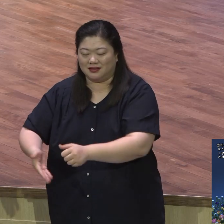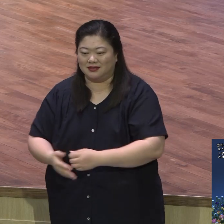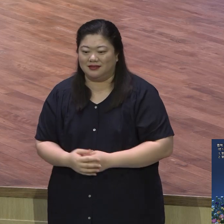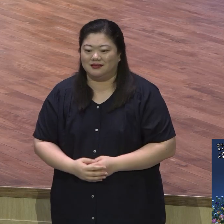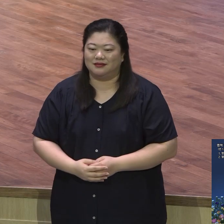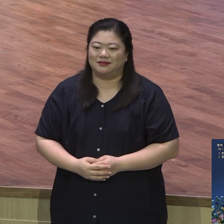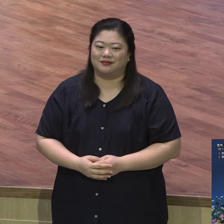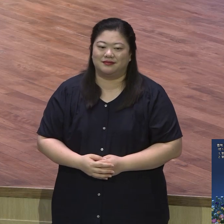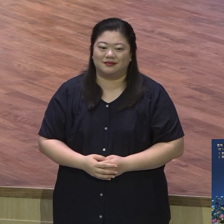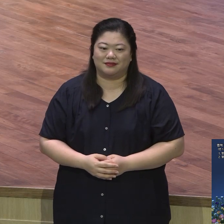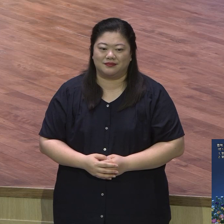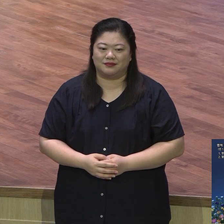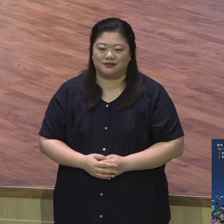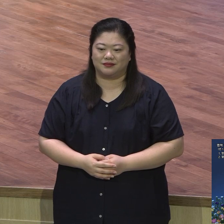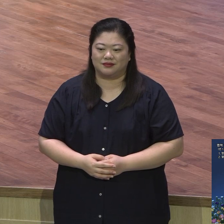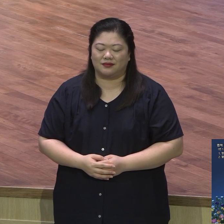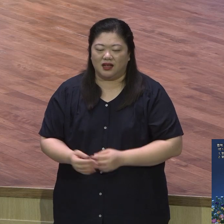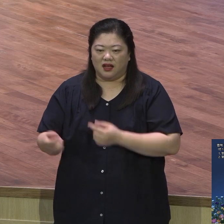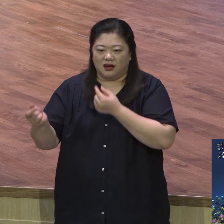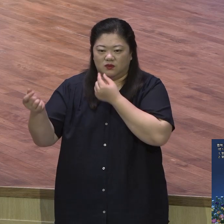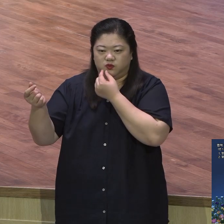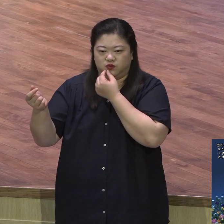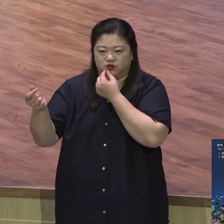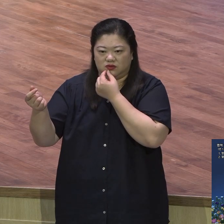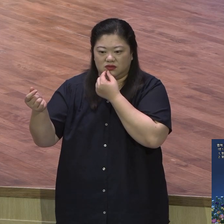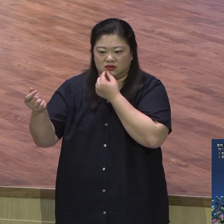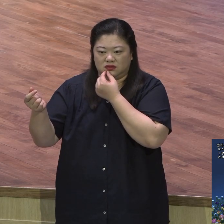개혁 구닥, 딸이 거기 가시면 안 돼요